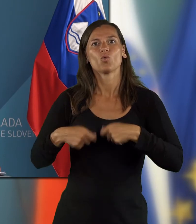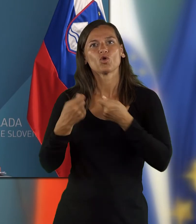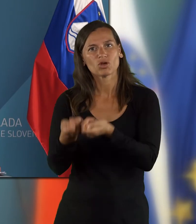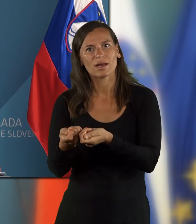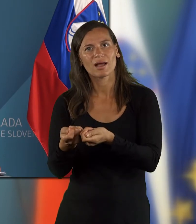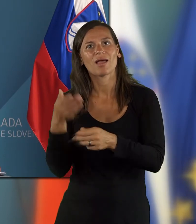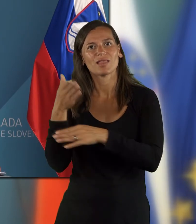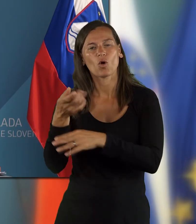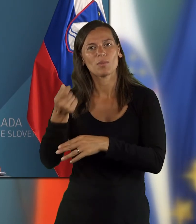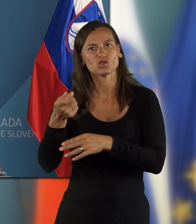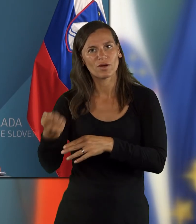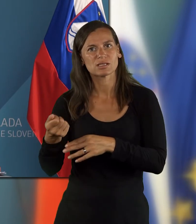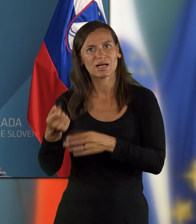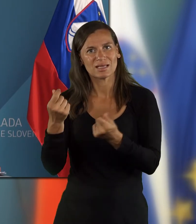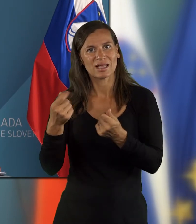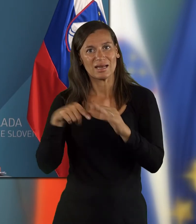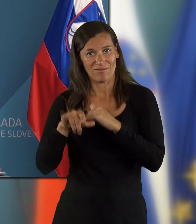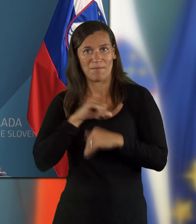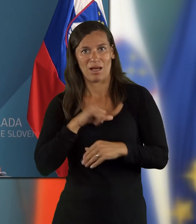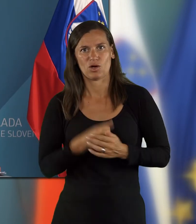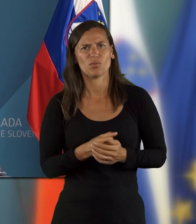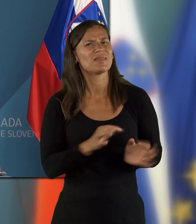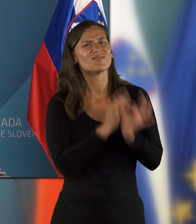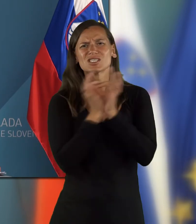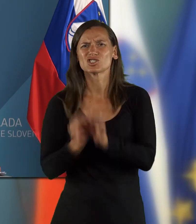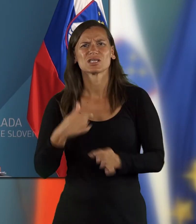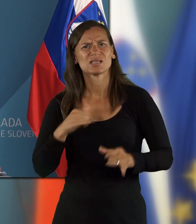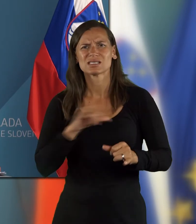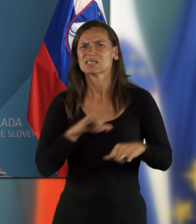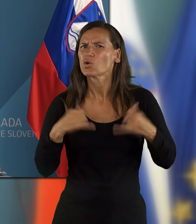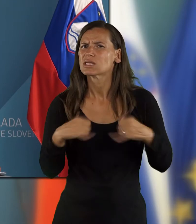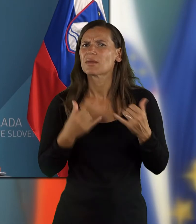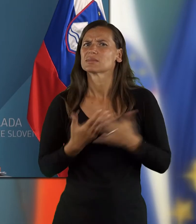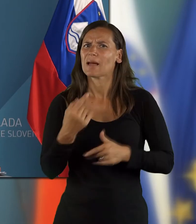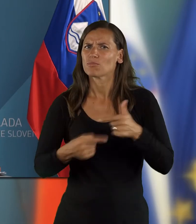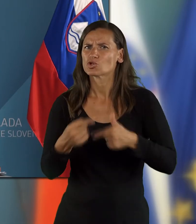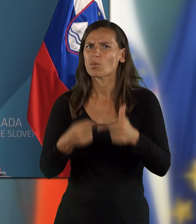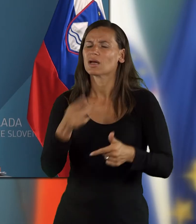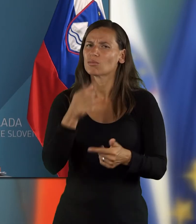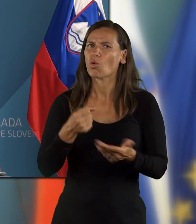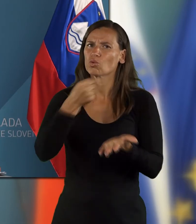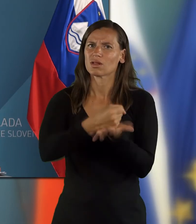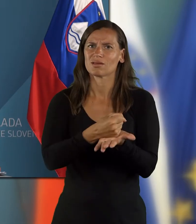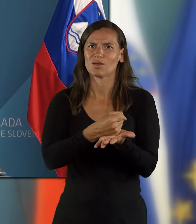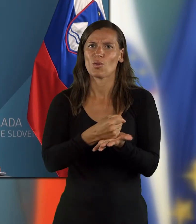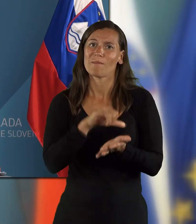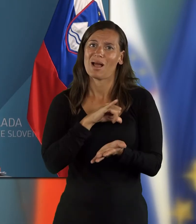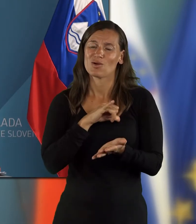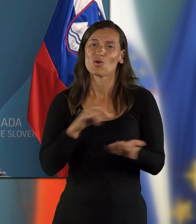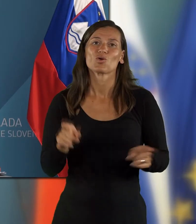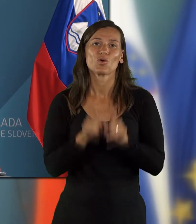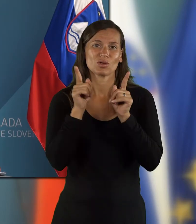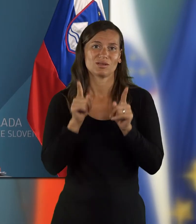povračila vloženega davkoplačevalskega denarja v banko. Ves čas se zavzemam za postopek, ki bo